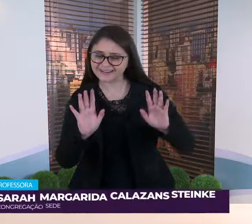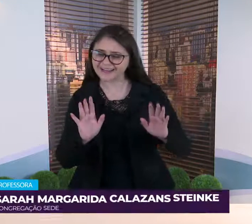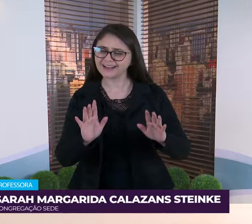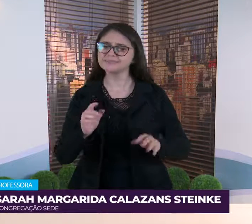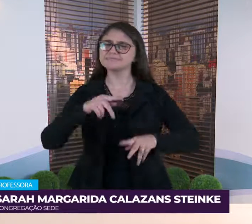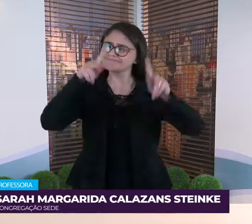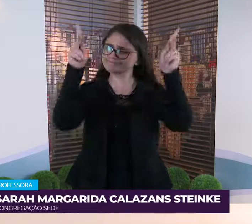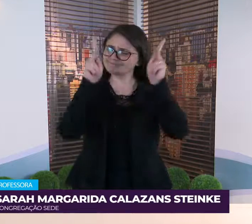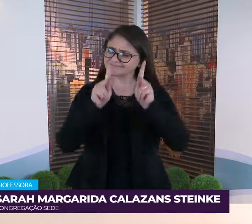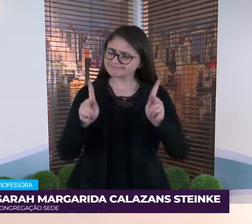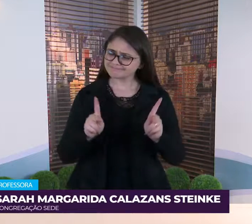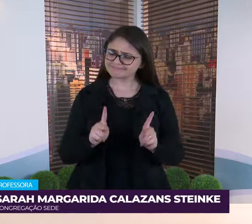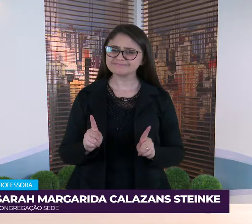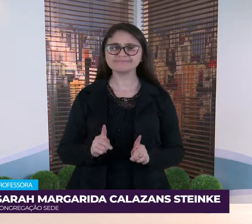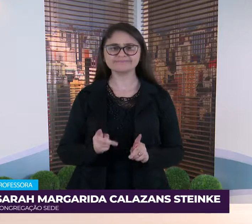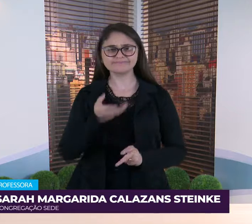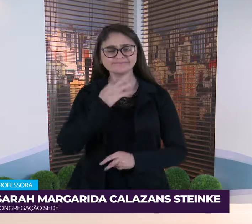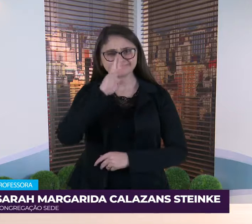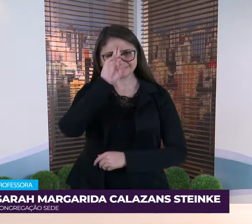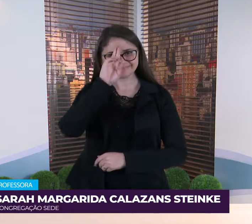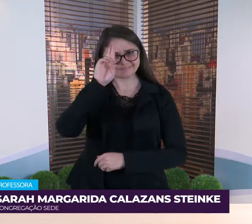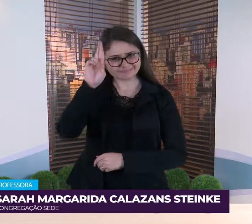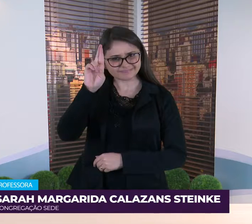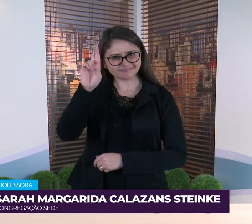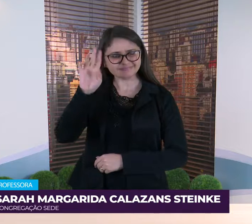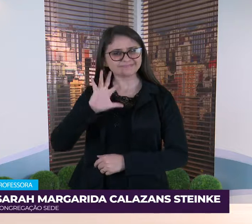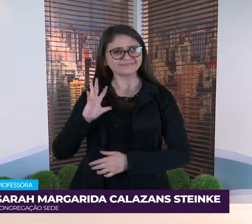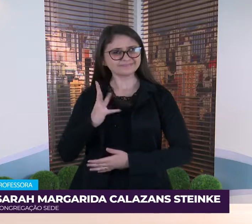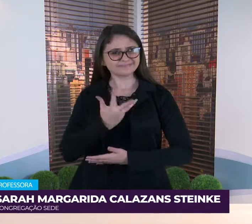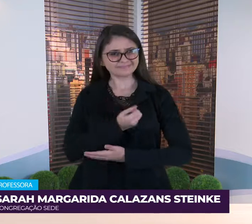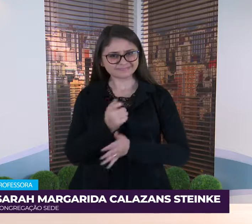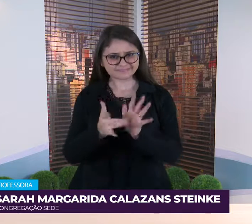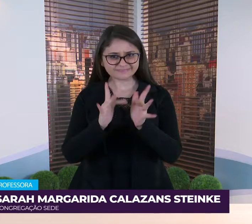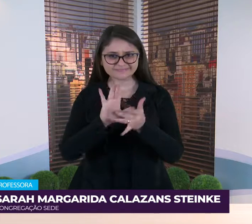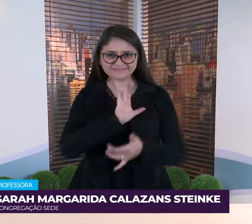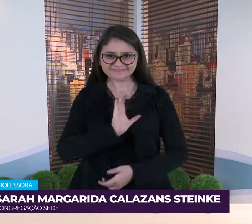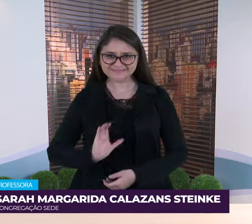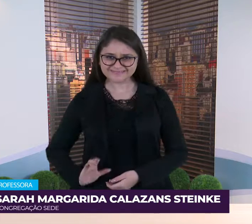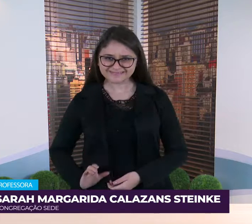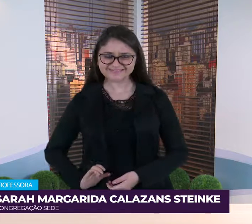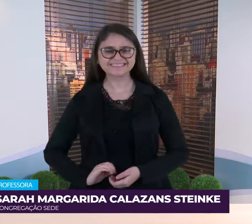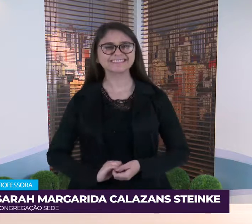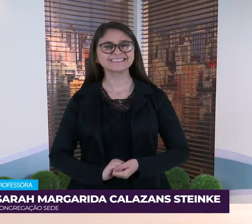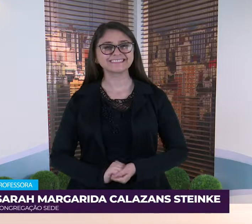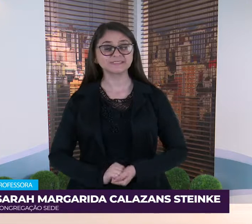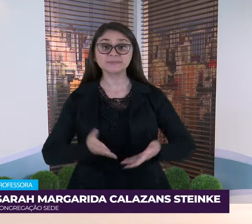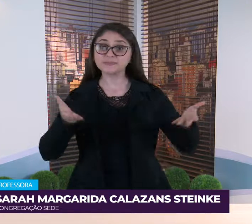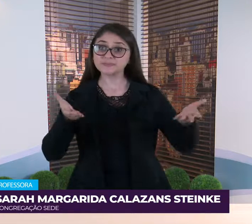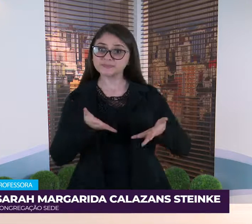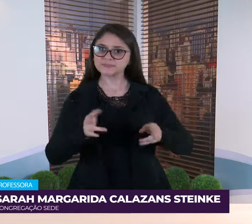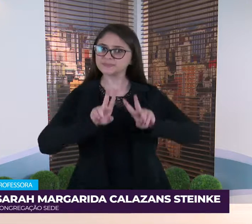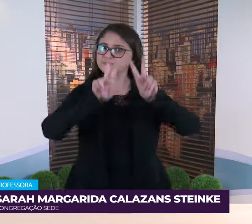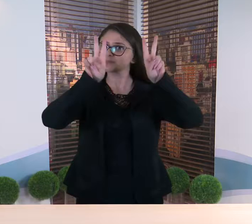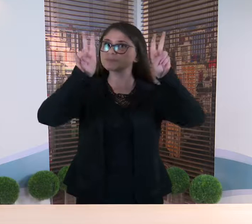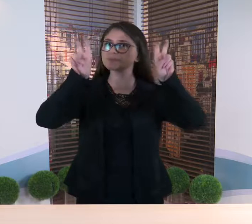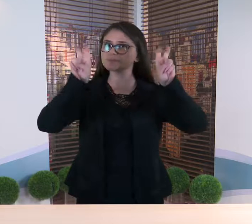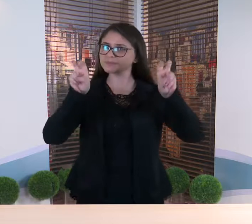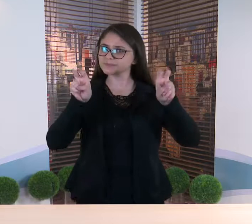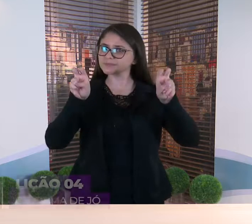Eu quero cumprimentá-los com a doce paz de nosso Senhor e Salvador Jesus Cristo. Nosso tema de hoje refere-se à